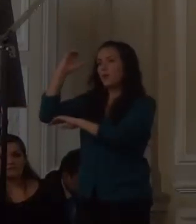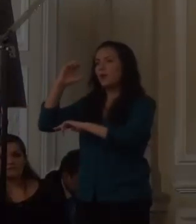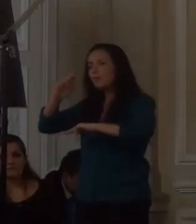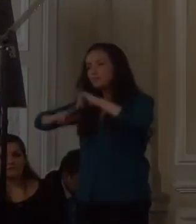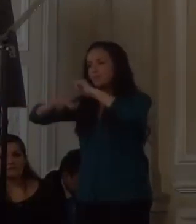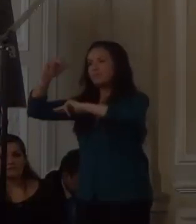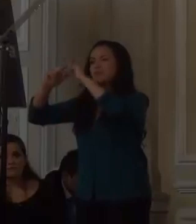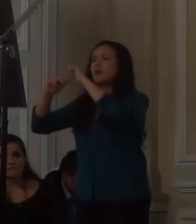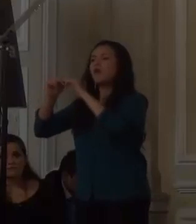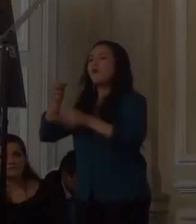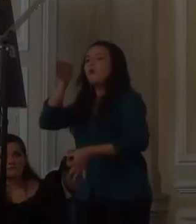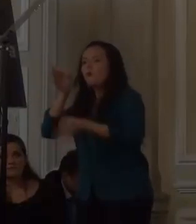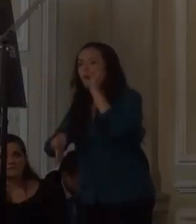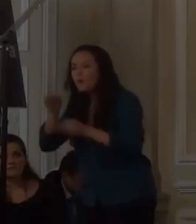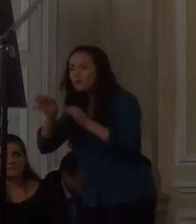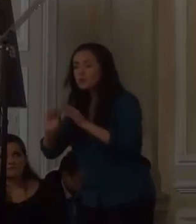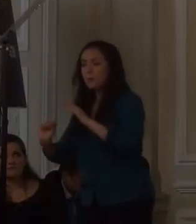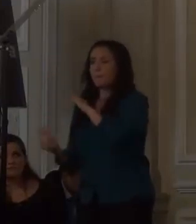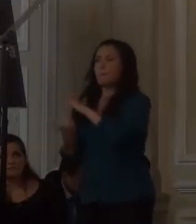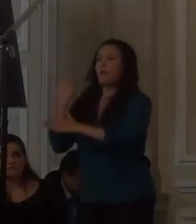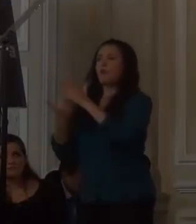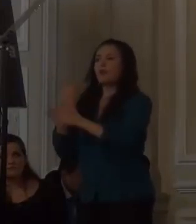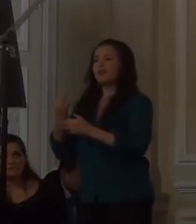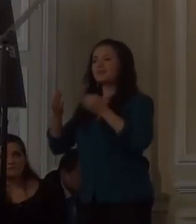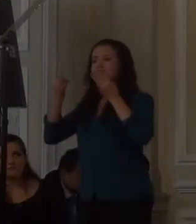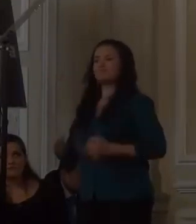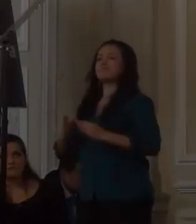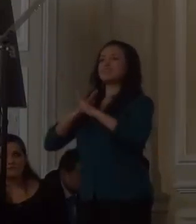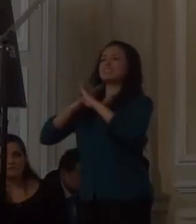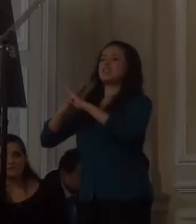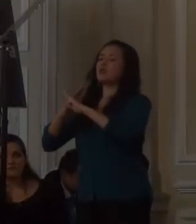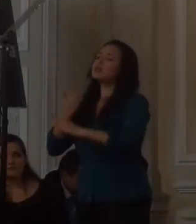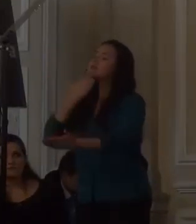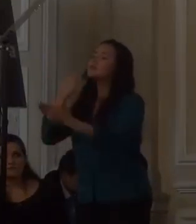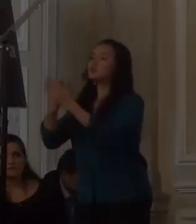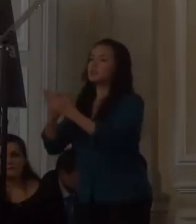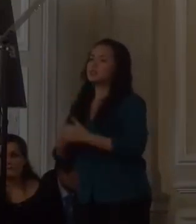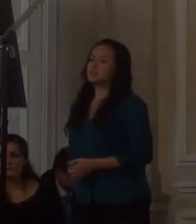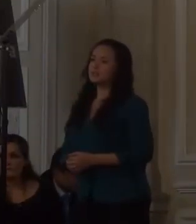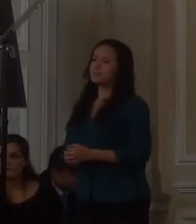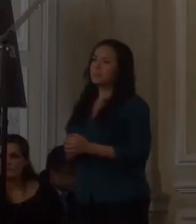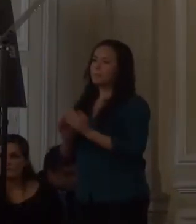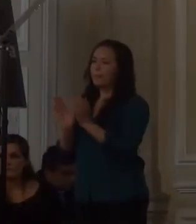justa, más moderna y más segura. Muchas gracias.